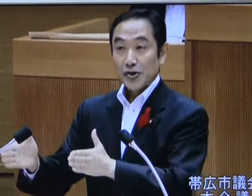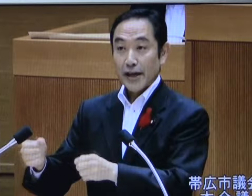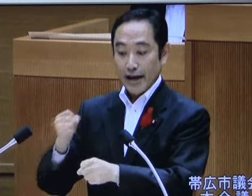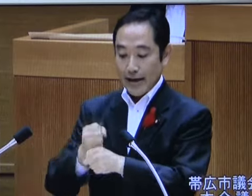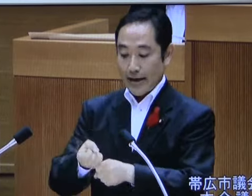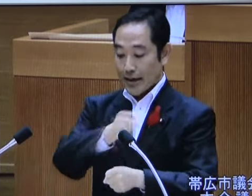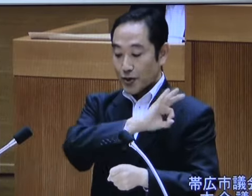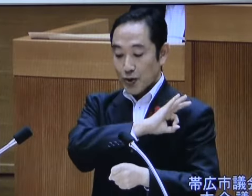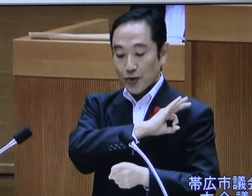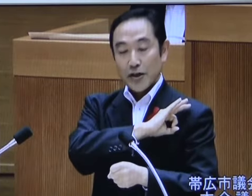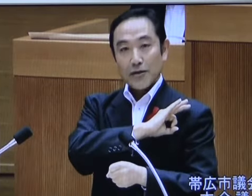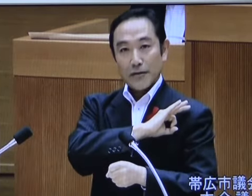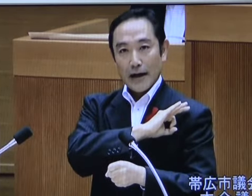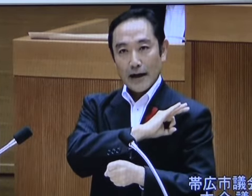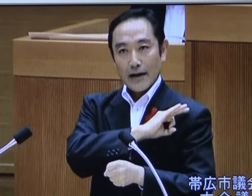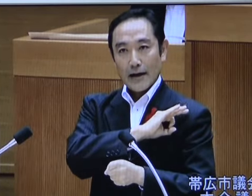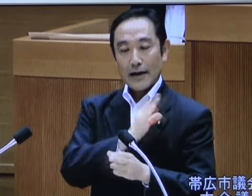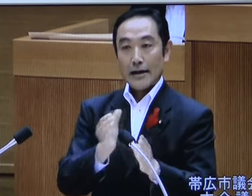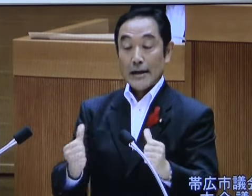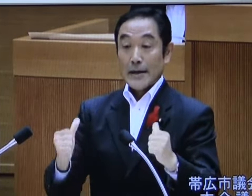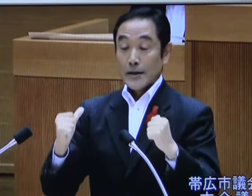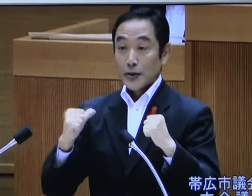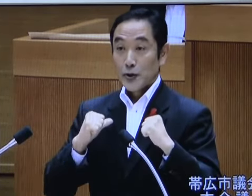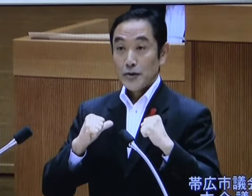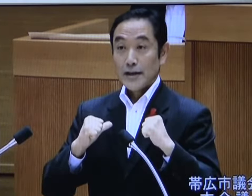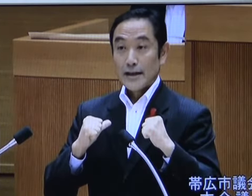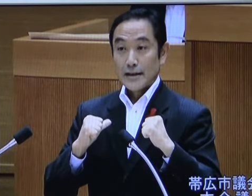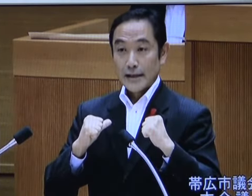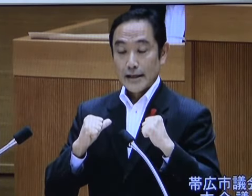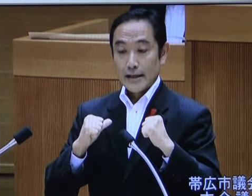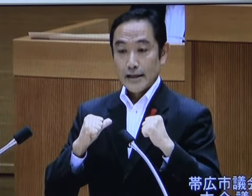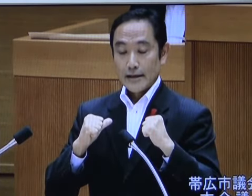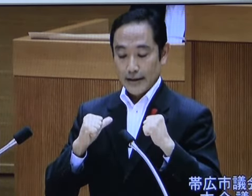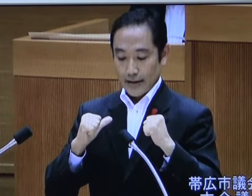して職員は訓練に